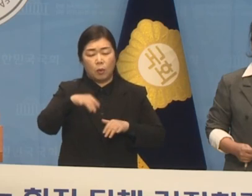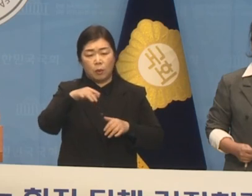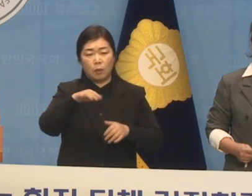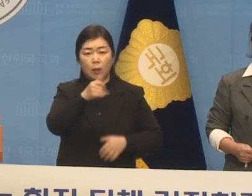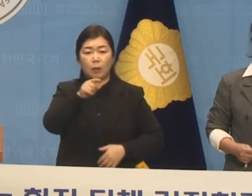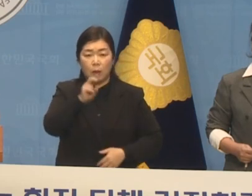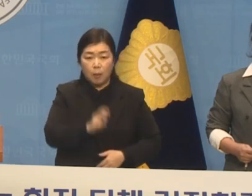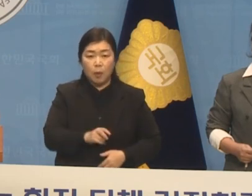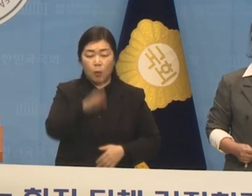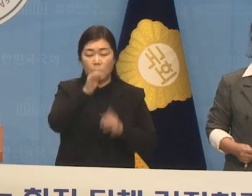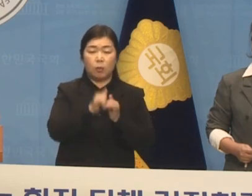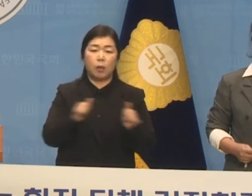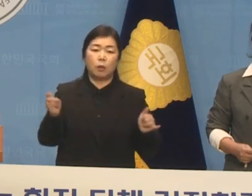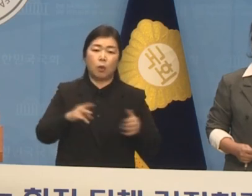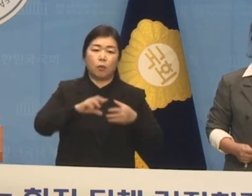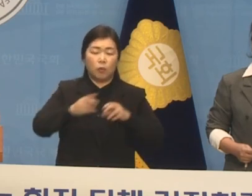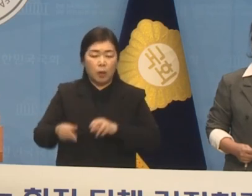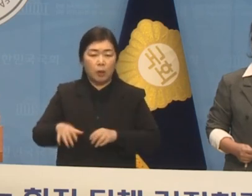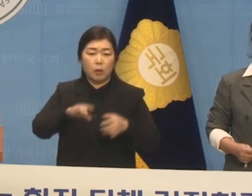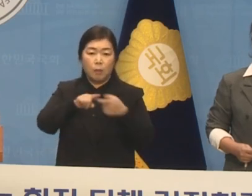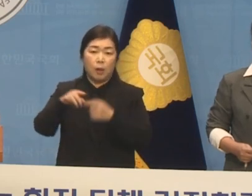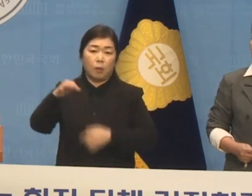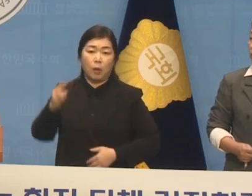환우회, 한국루게릭연맹회,